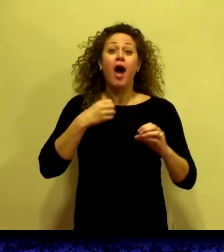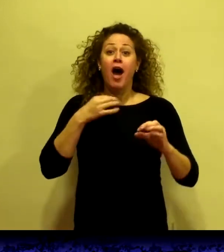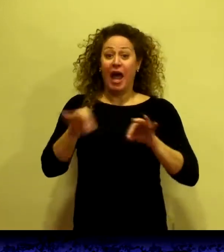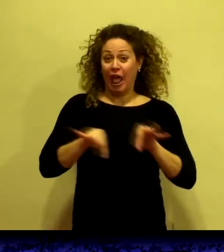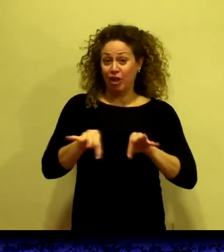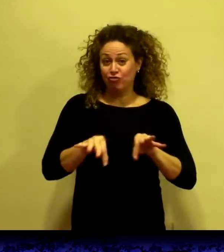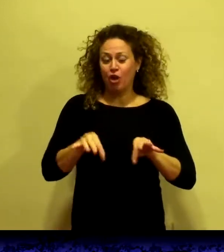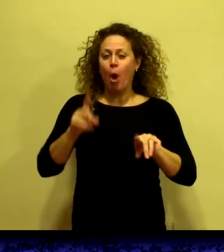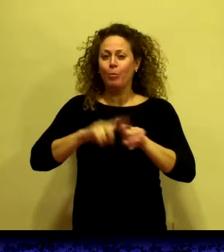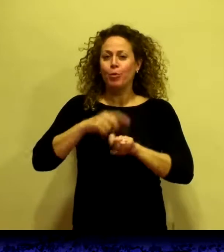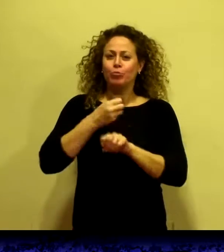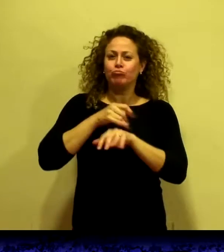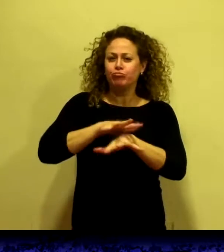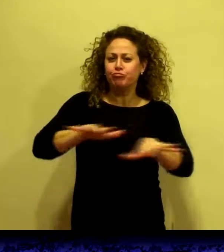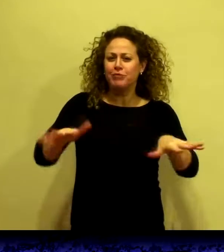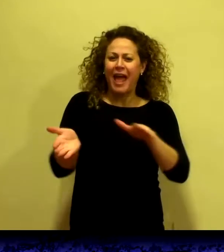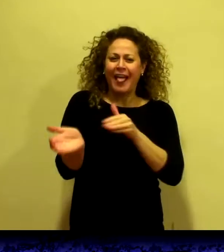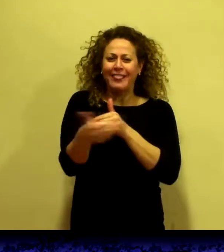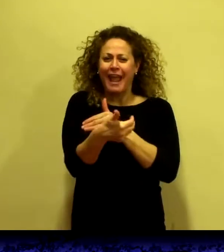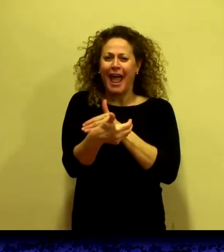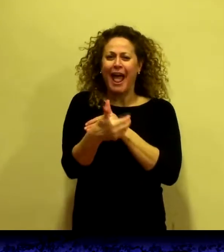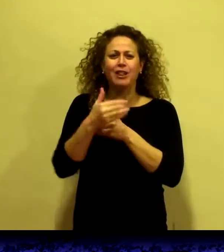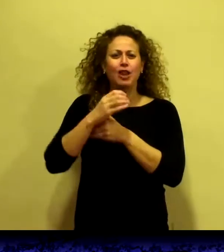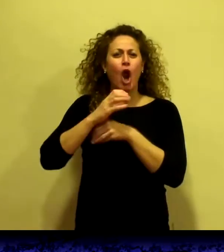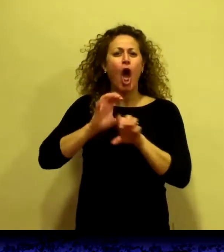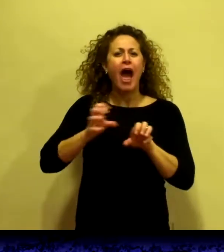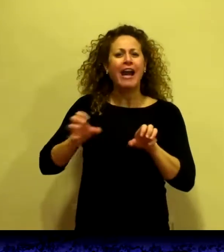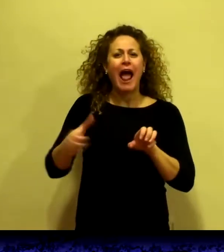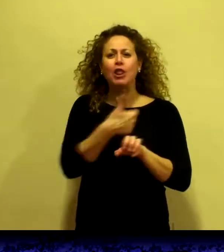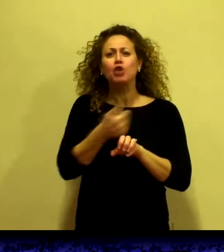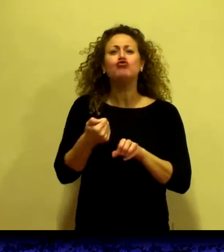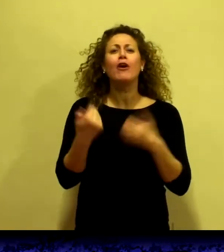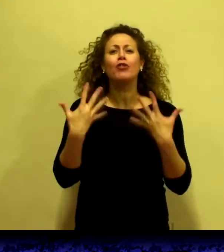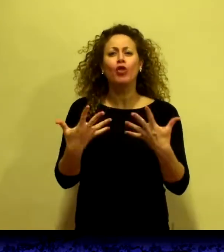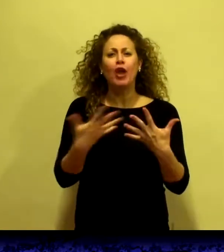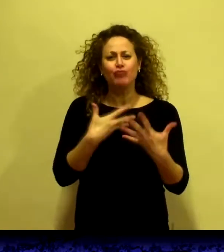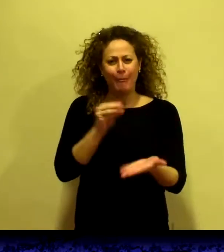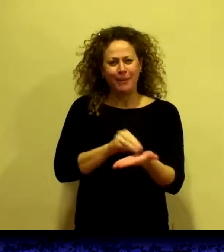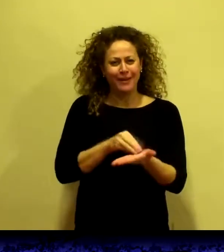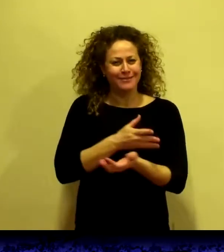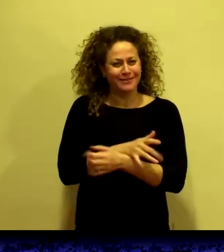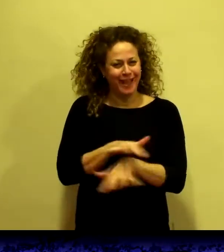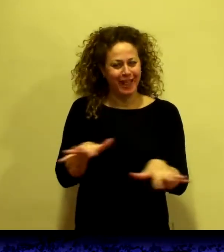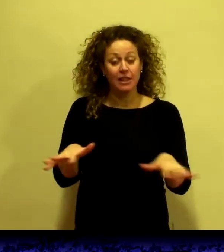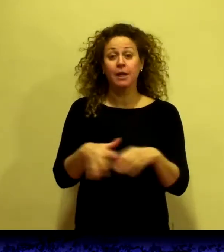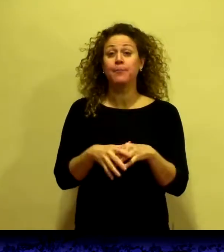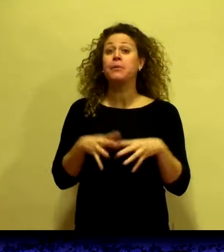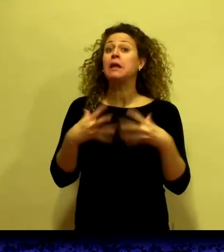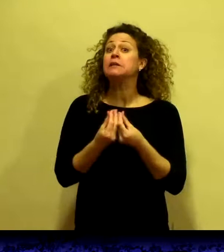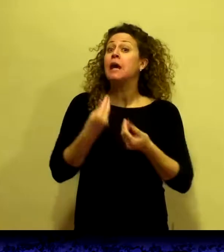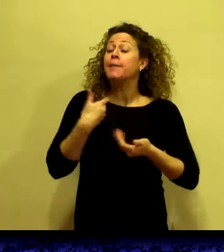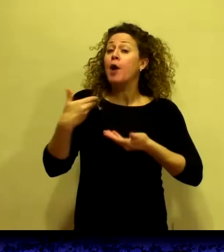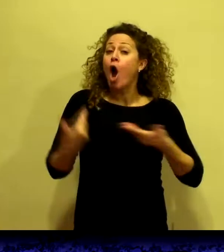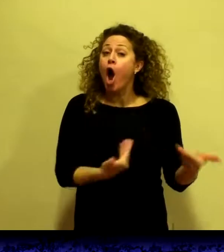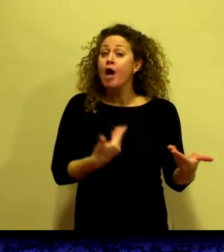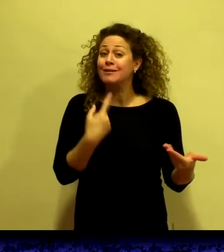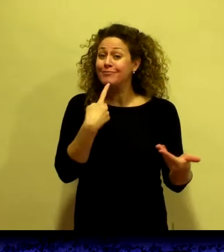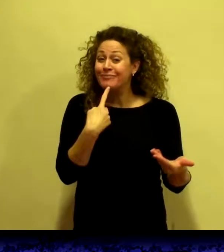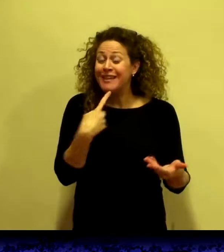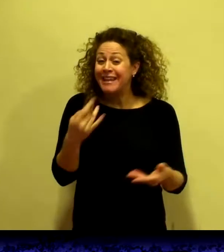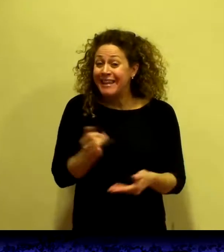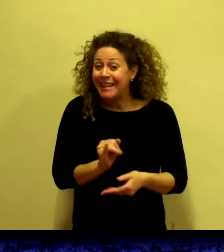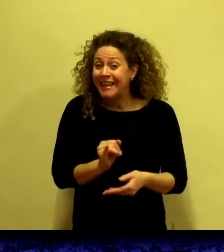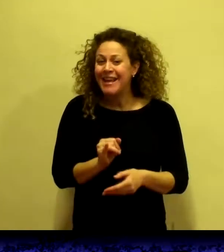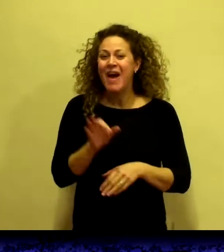i brulicanti amici di Radio 110. Con noi oggi c'è Federica